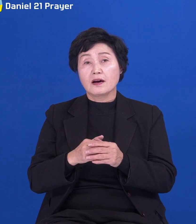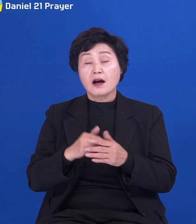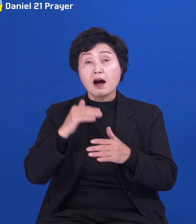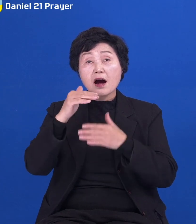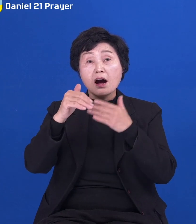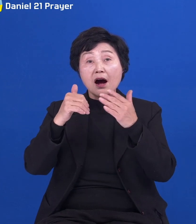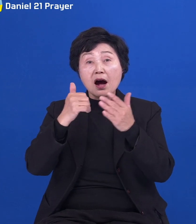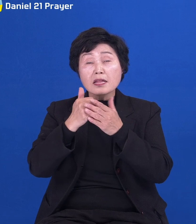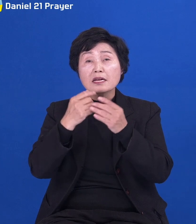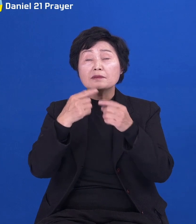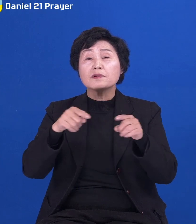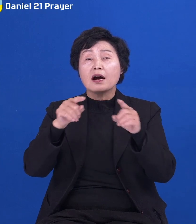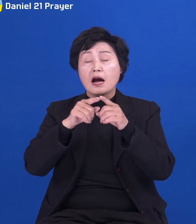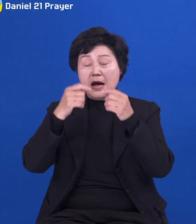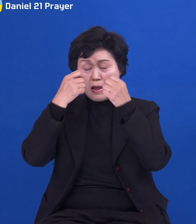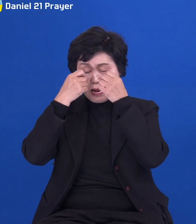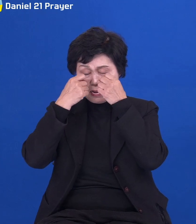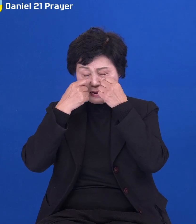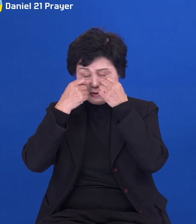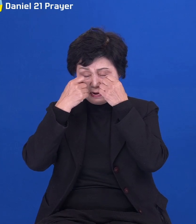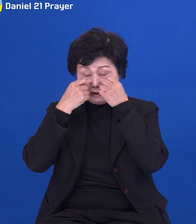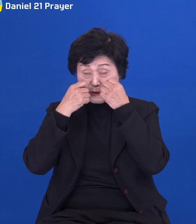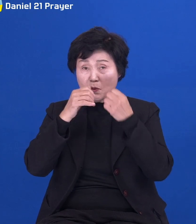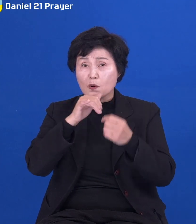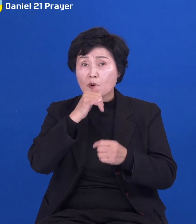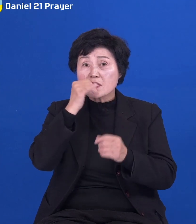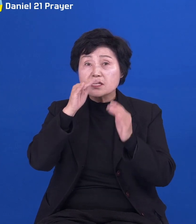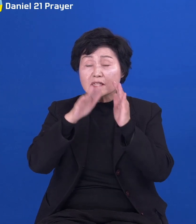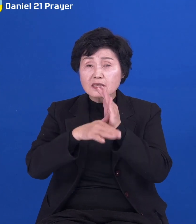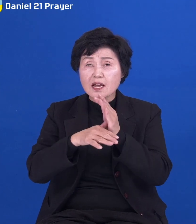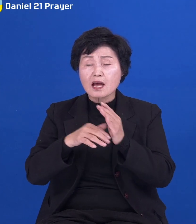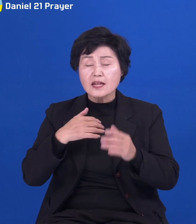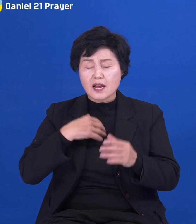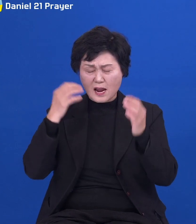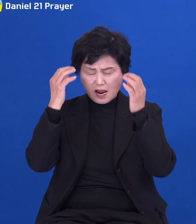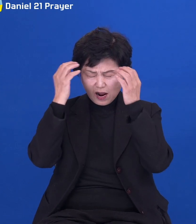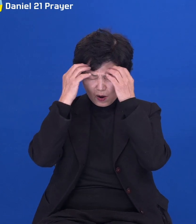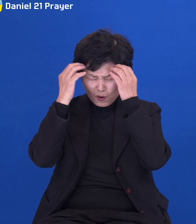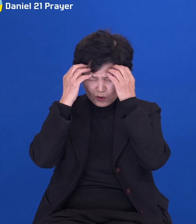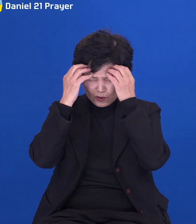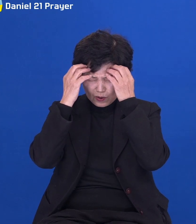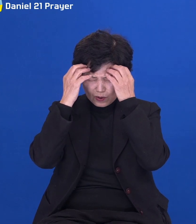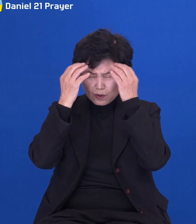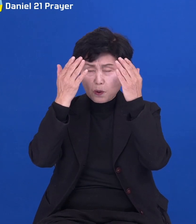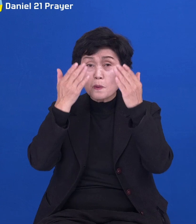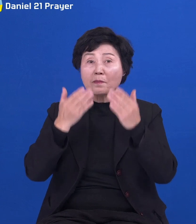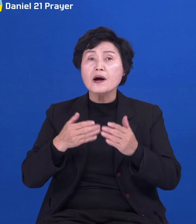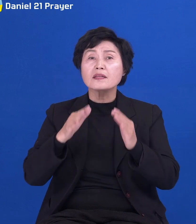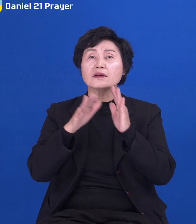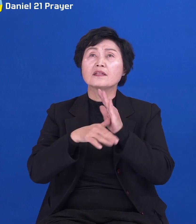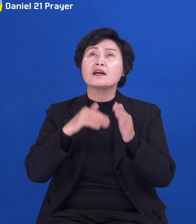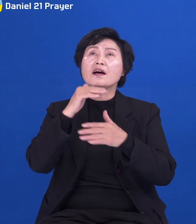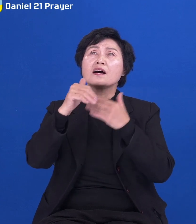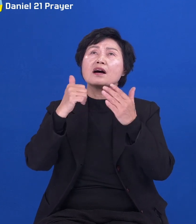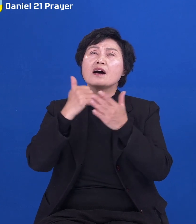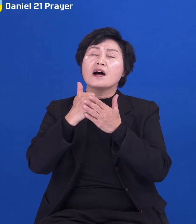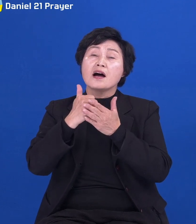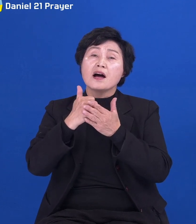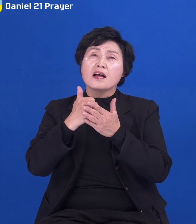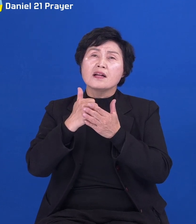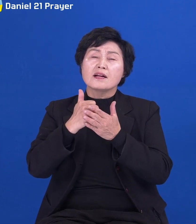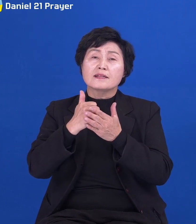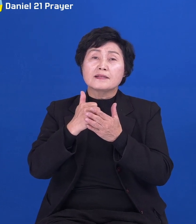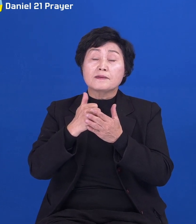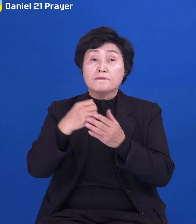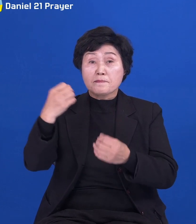하나님과 같이 눈물을 흘리고 있는데, 그곳에 내가 있던 고통받던 그곳을 위해서 내가 너무 안타까워하시니까 하나님께서 저에게